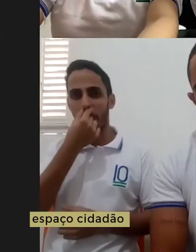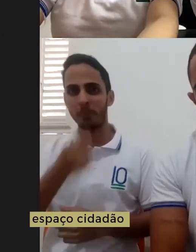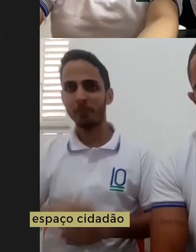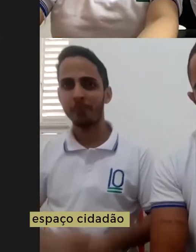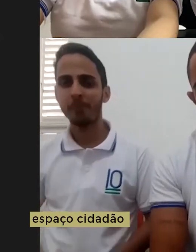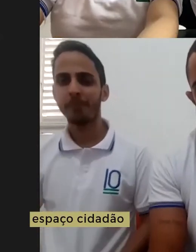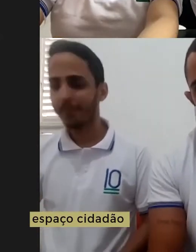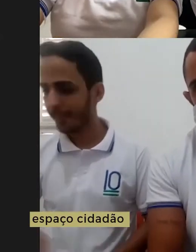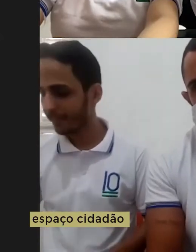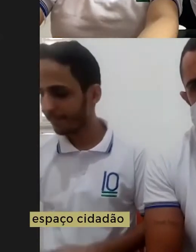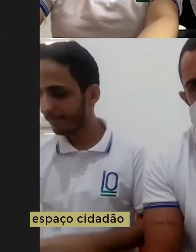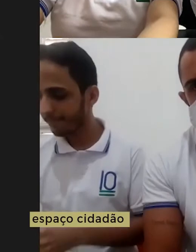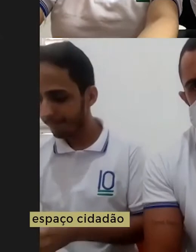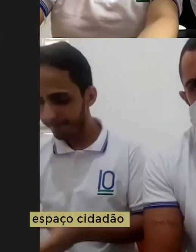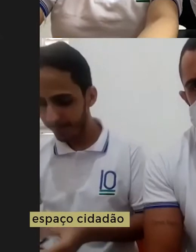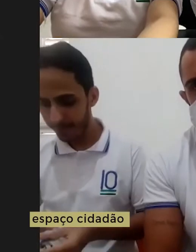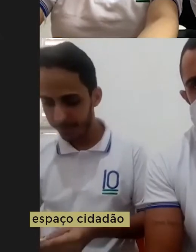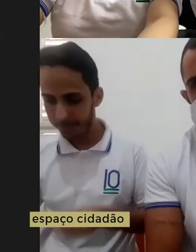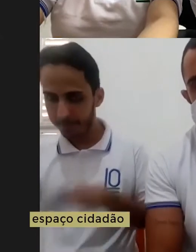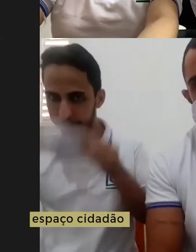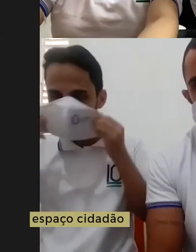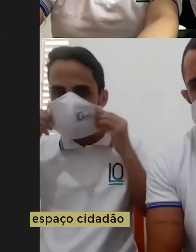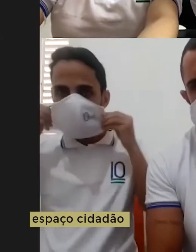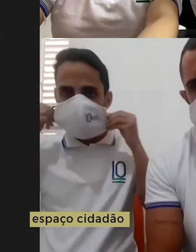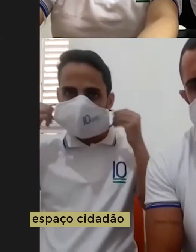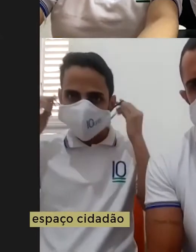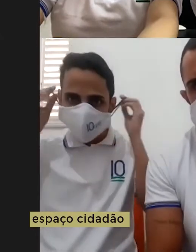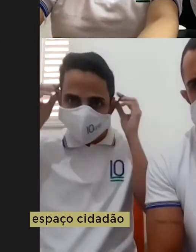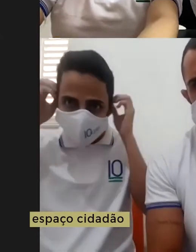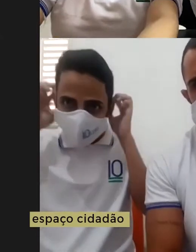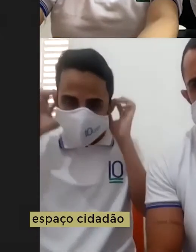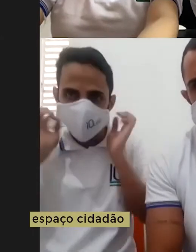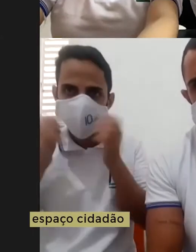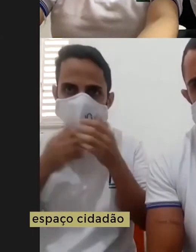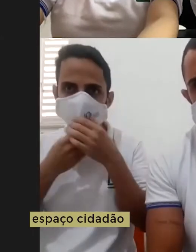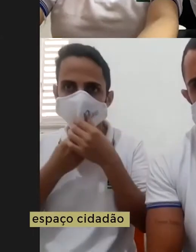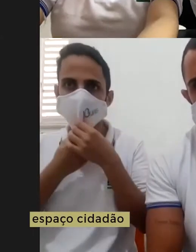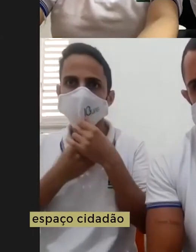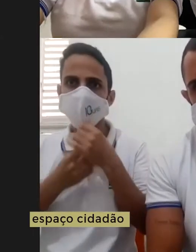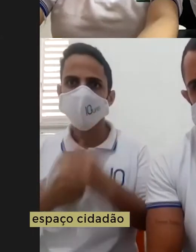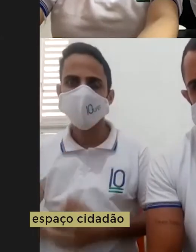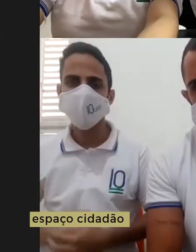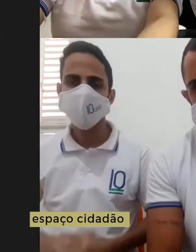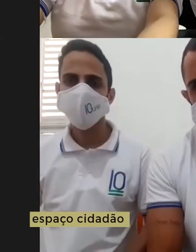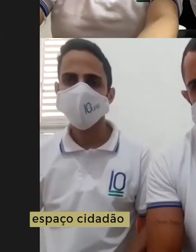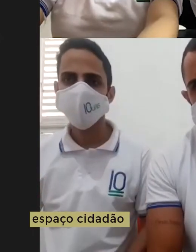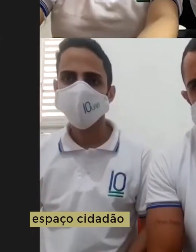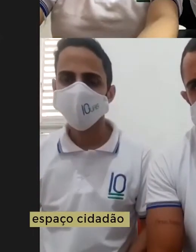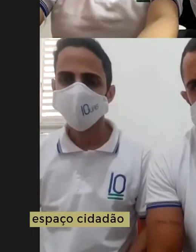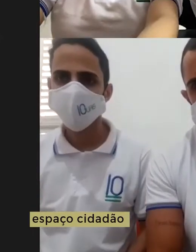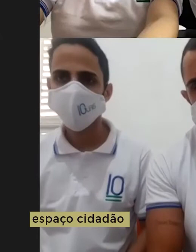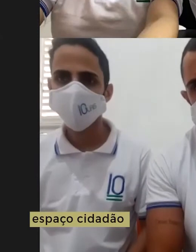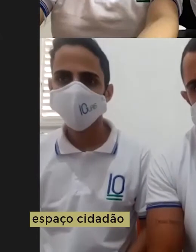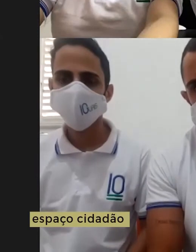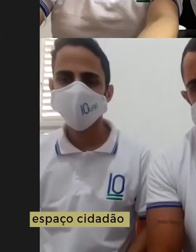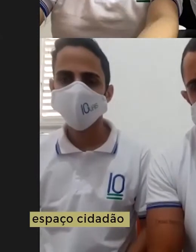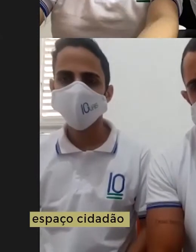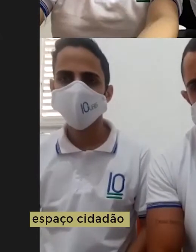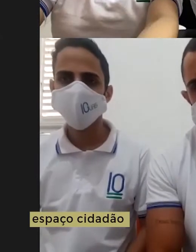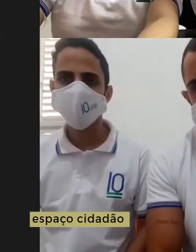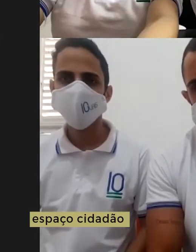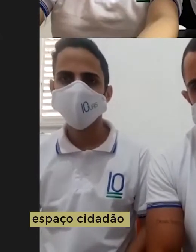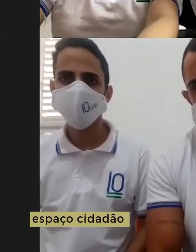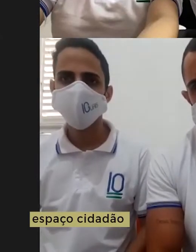Bacana, né? Isso me faz recordar uma crítica muito séria, que até hoje, infelizmente, não teve resultado, ao